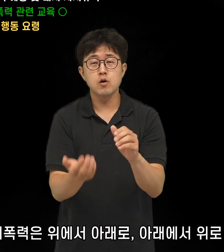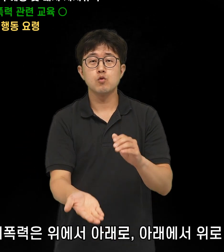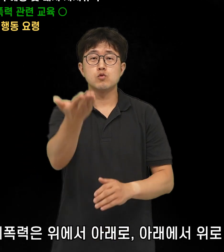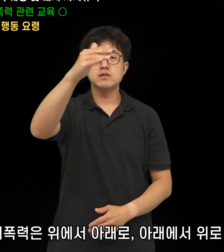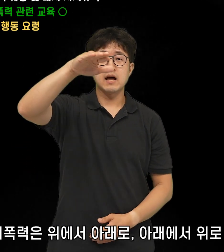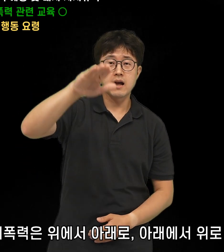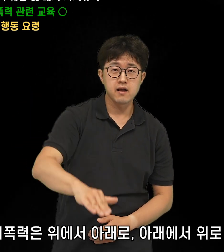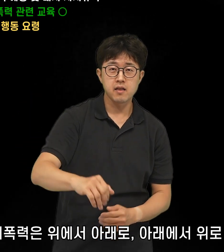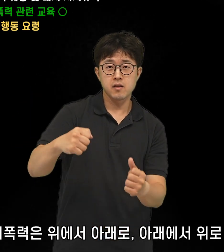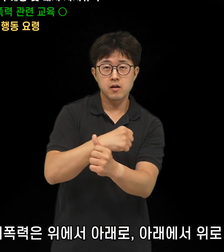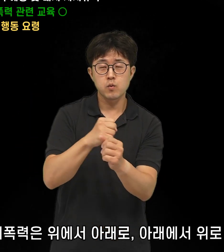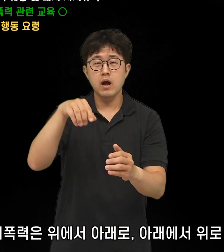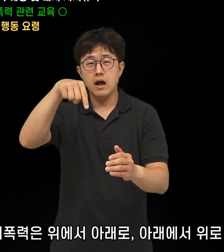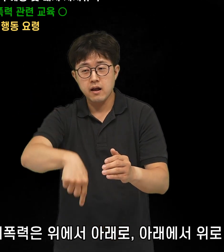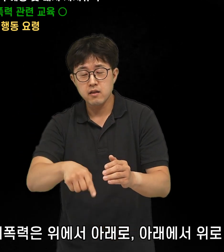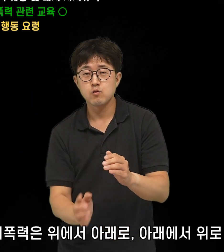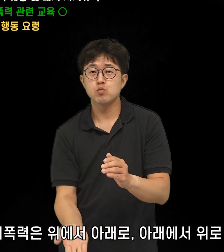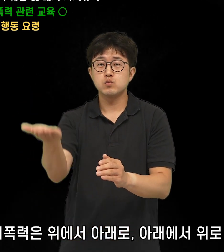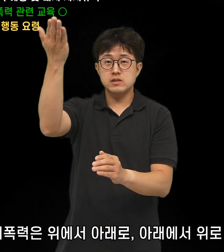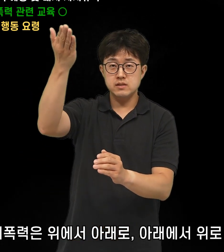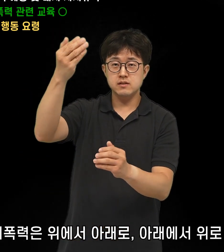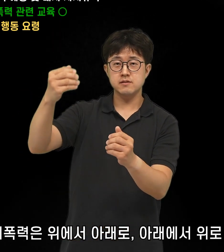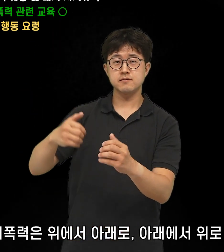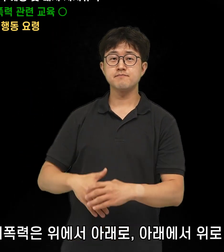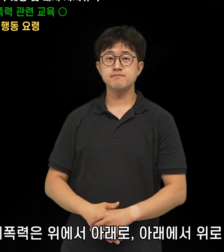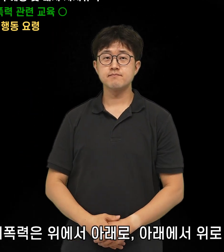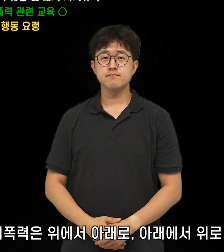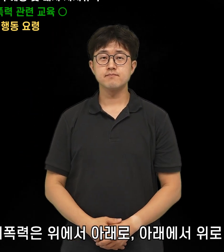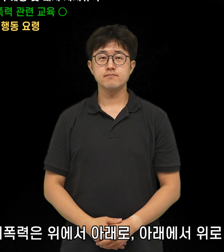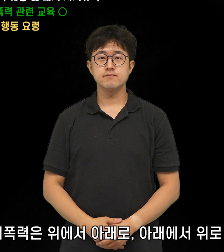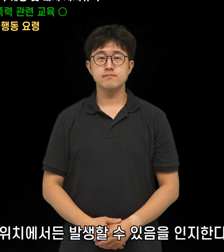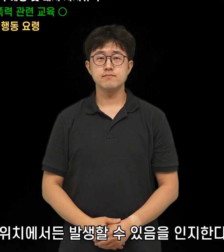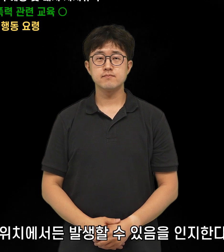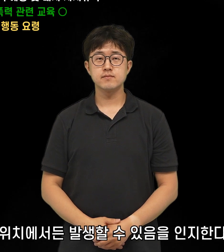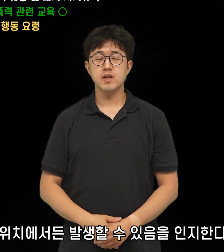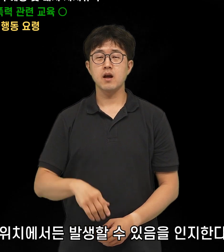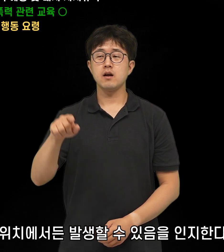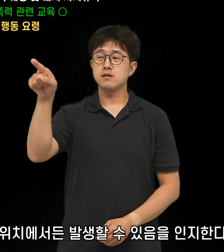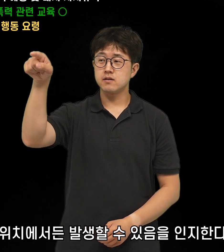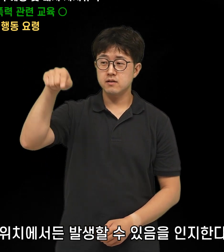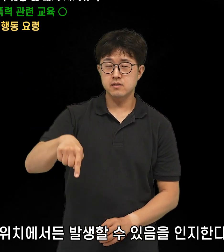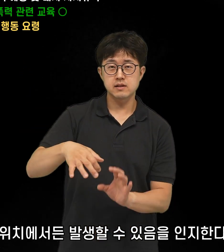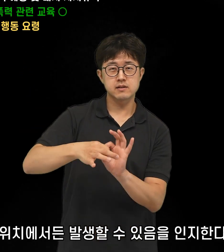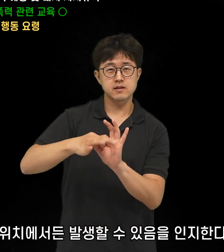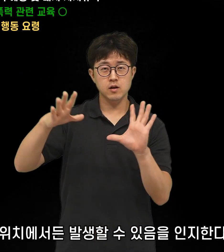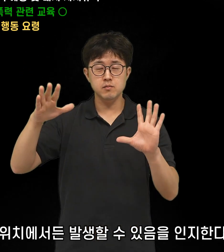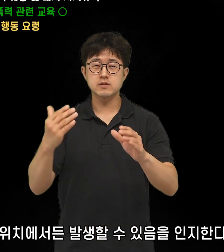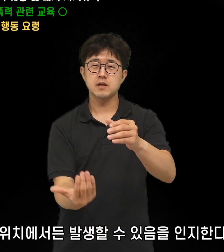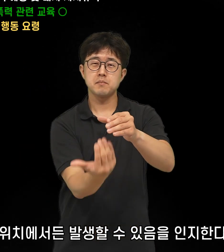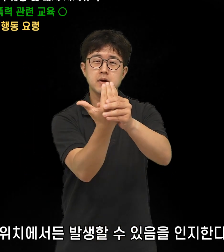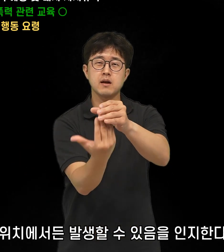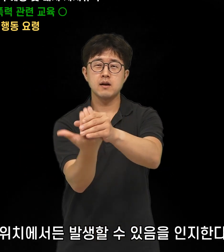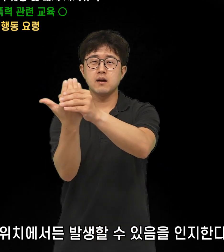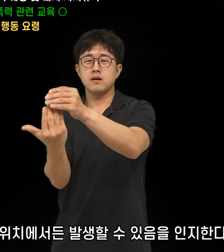위계폭력은 위에서 아래로, 아래에서 위로 등 어느 위치에서든 발생할 수 있음을 인지한다.